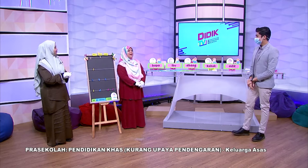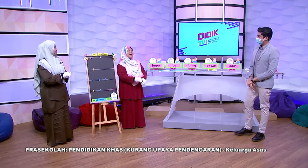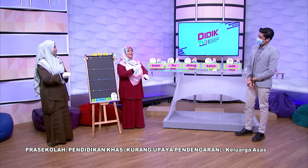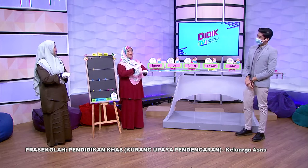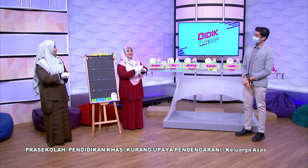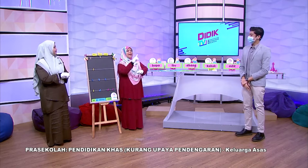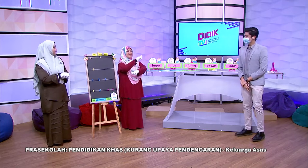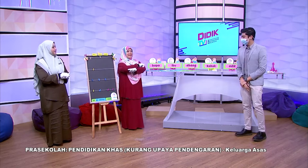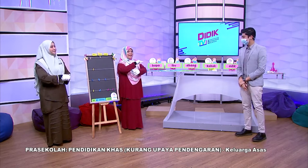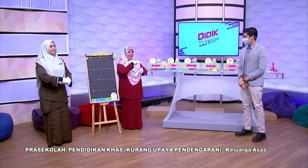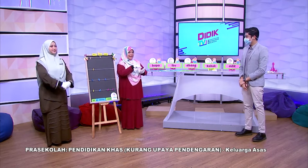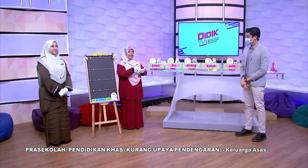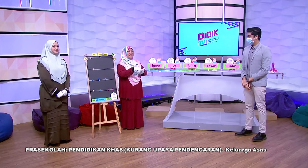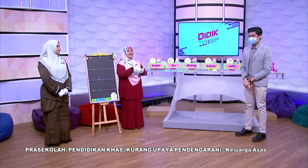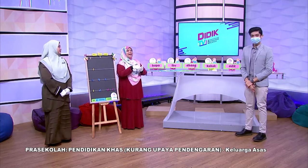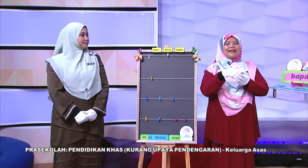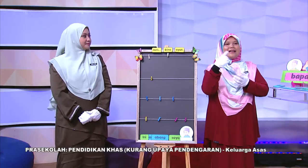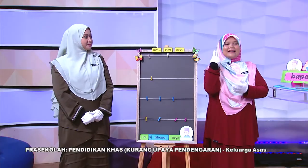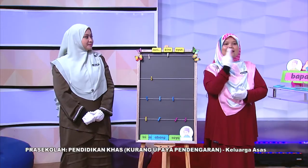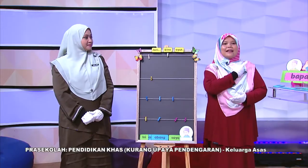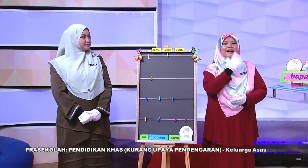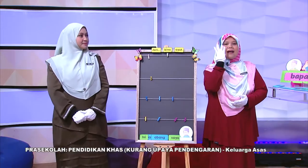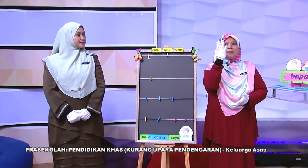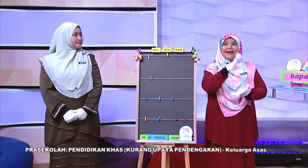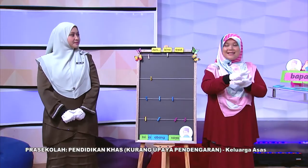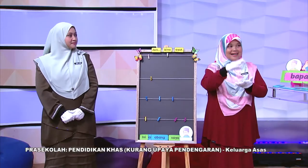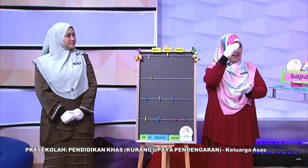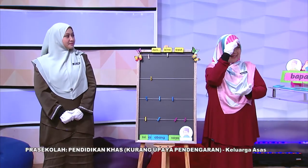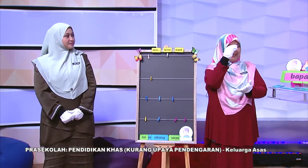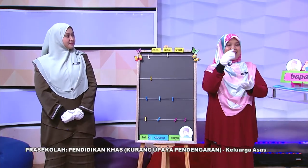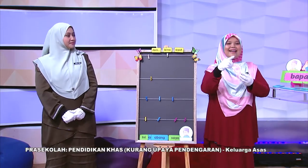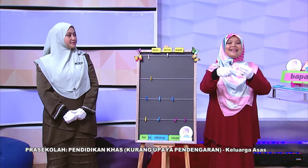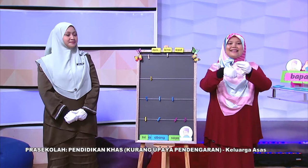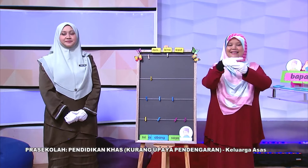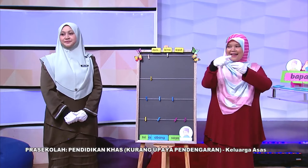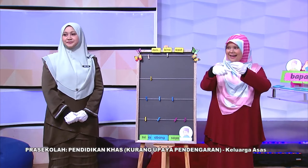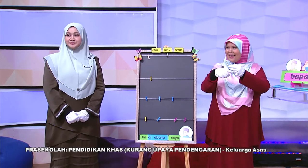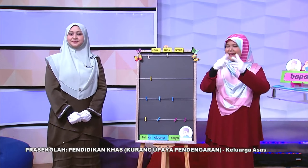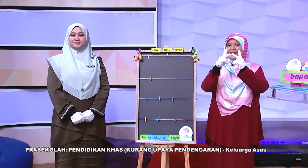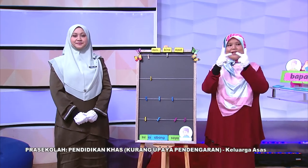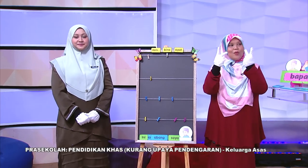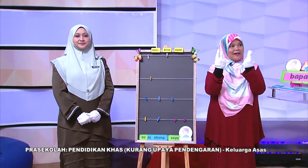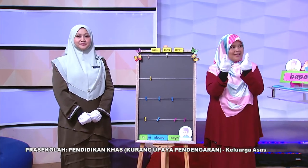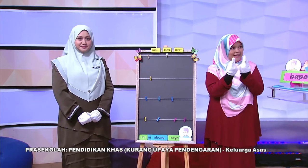pada hari ini kita akan belajar Oke tentang keluarga